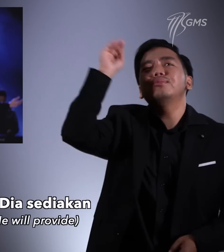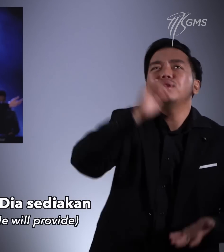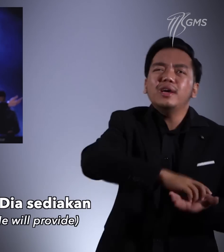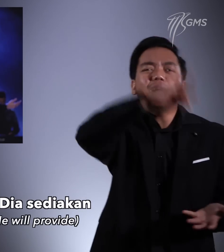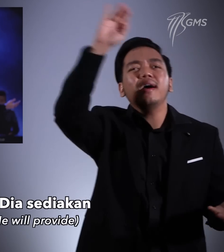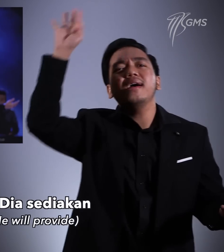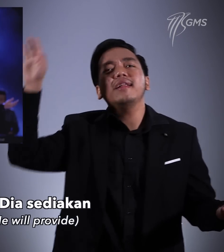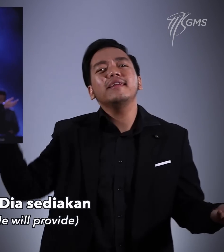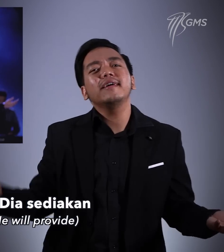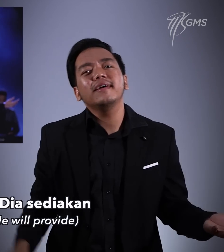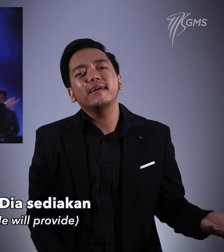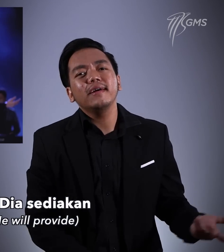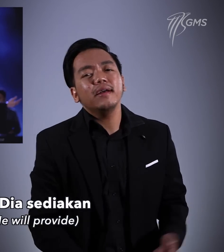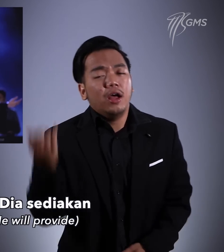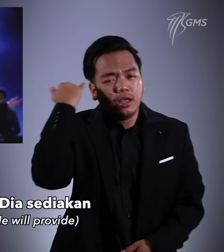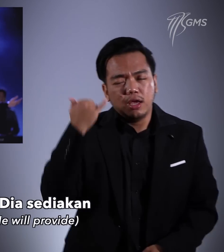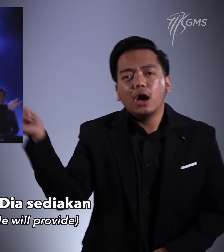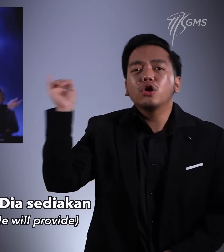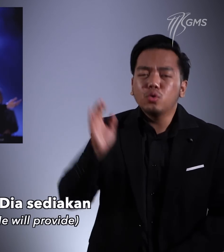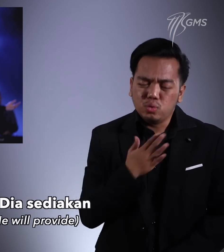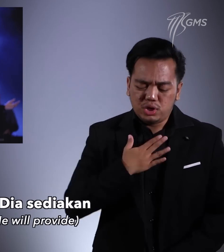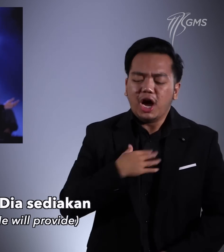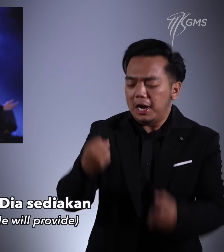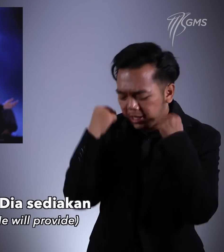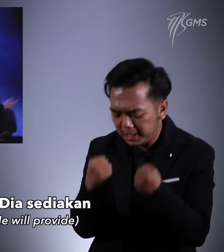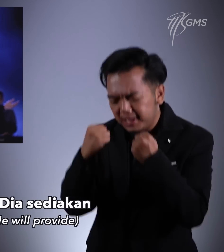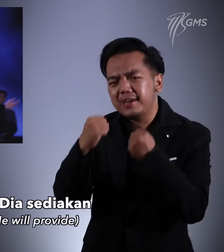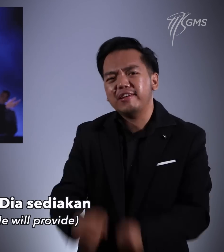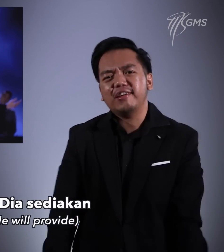Bagi kemuliaan-Nya yang ku